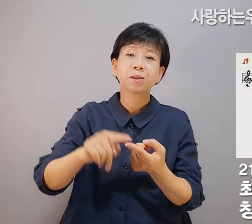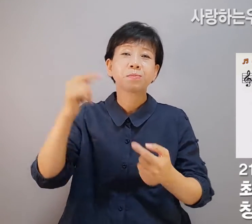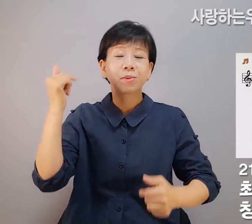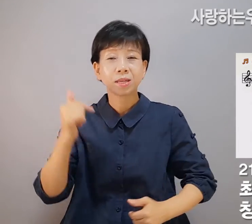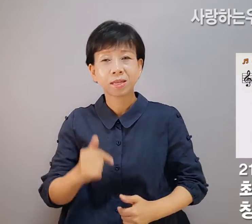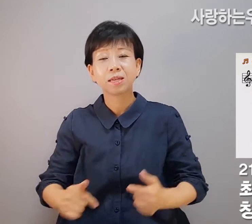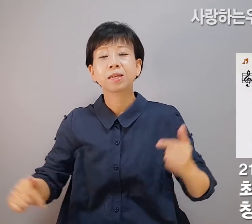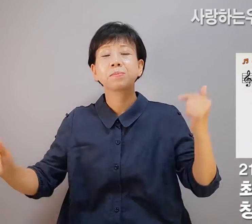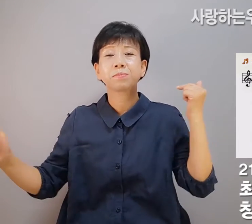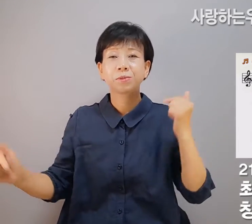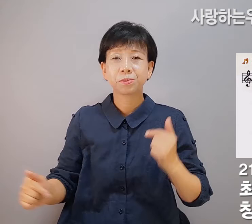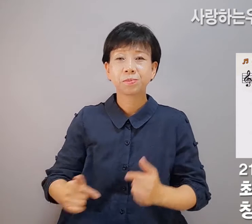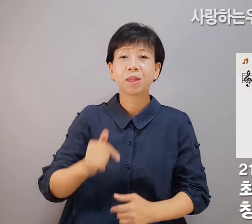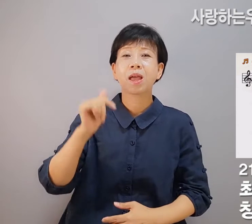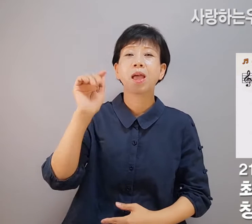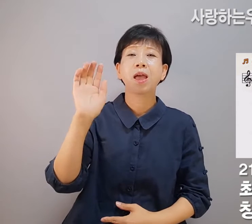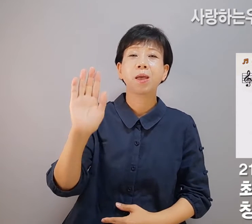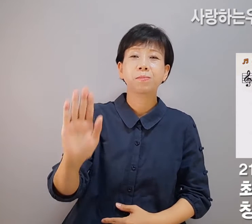예배드림이 기쁨